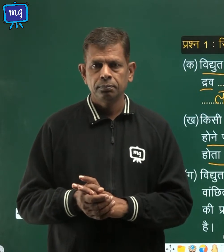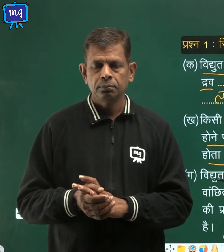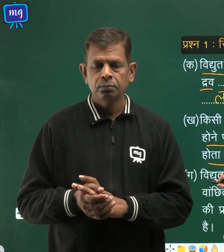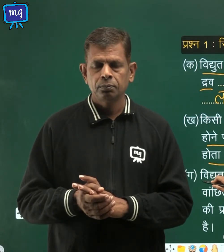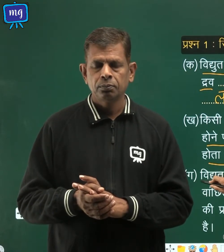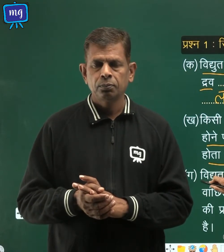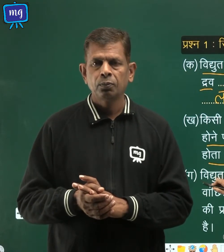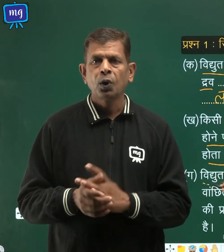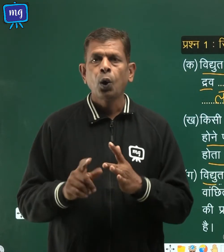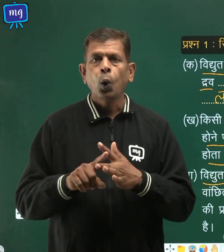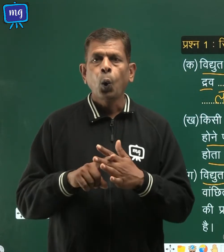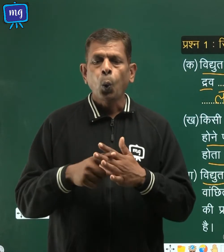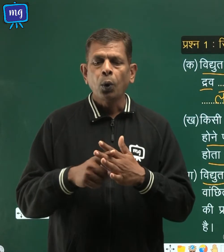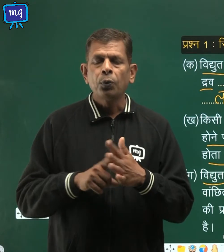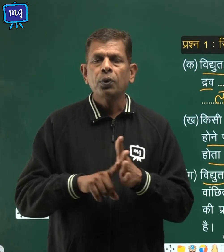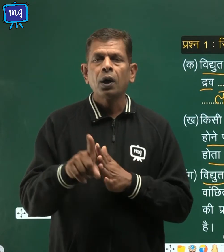विद्युत धारा